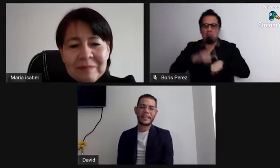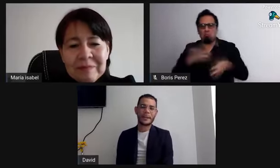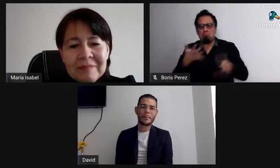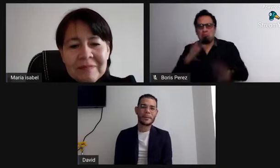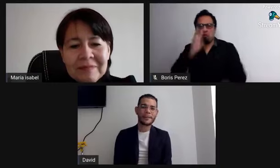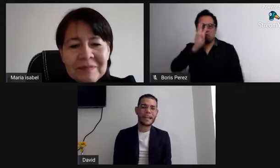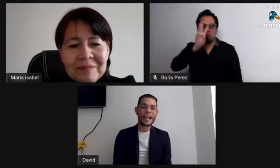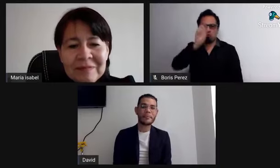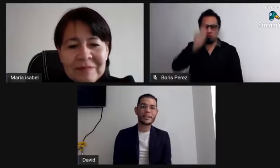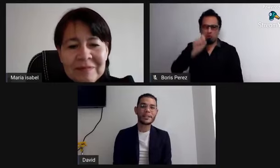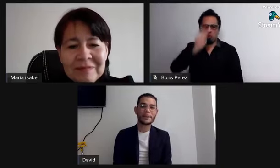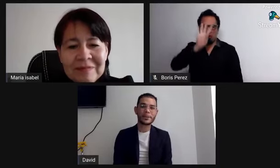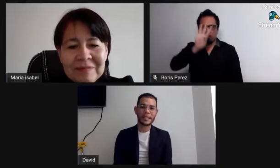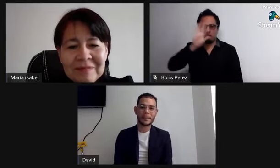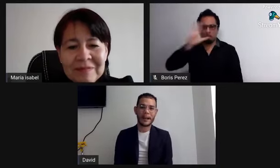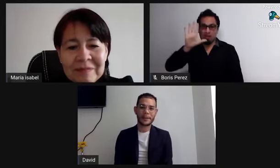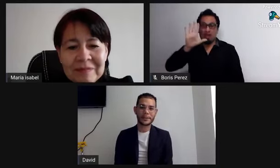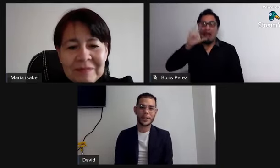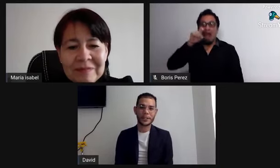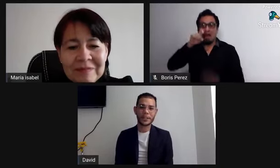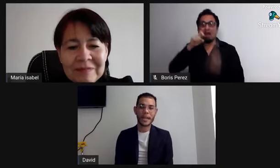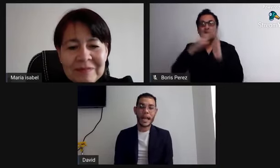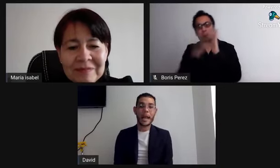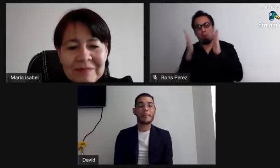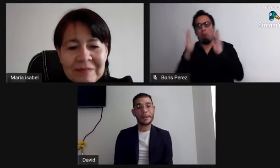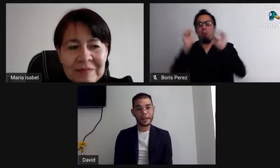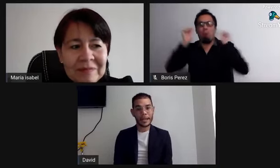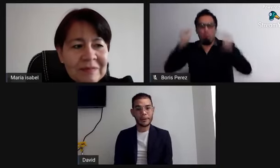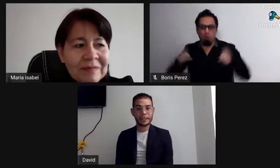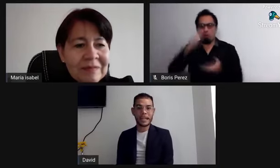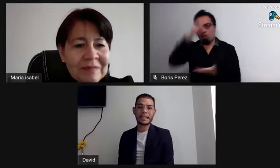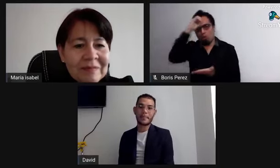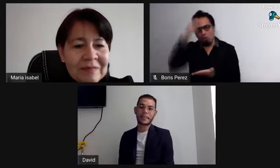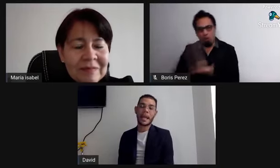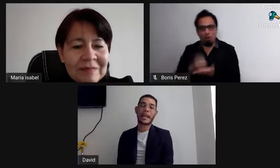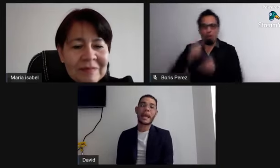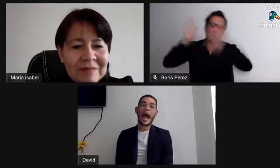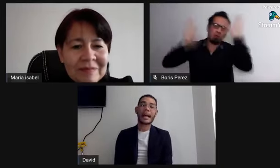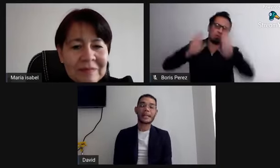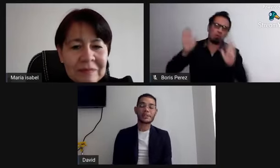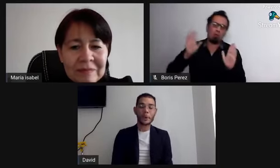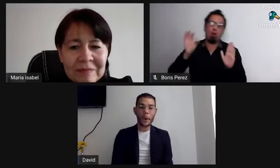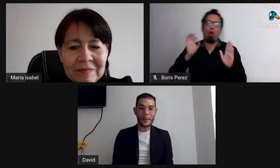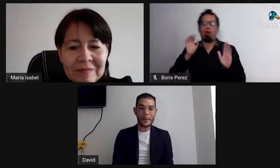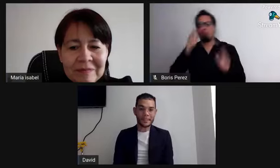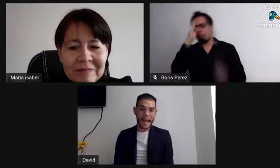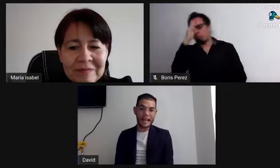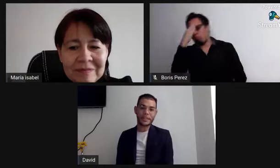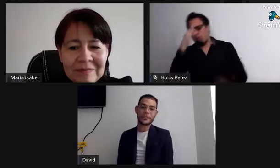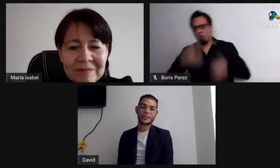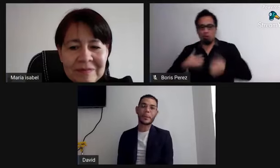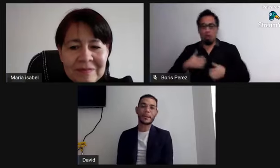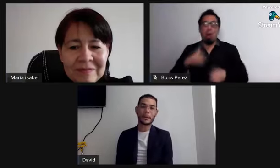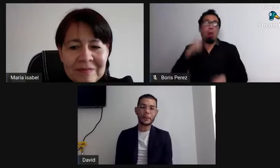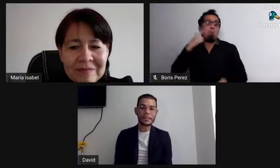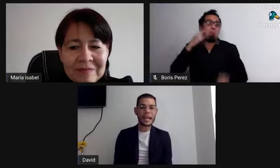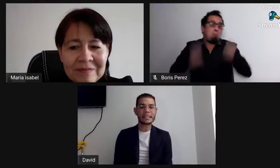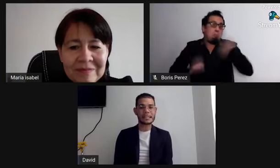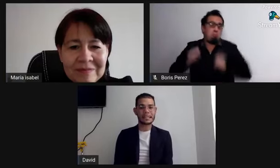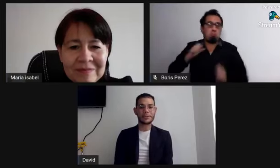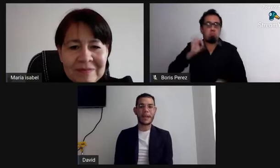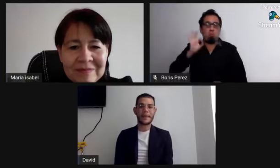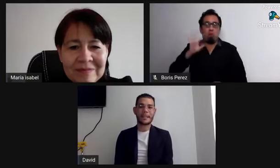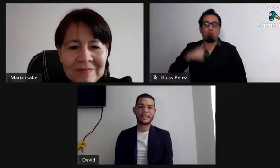específicamente de un personaje muy ilustre para nosotros. Espero que ustedes también hagan sus comentarios y sus